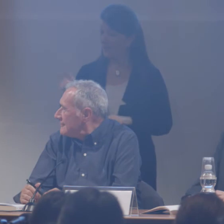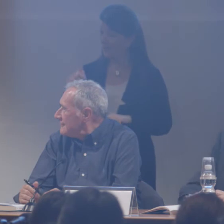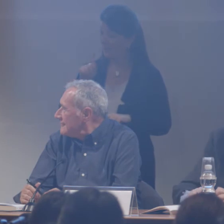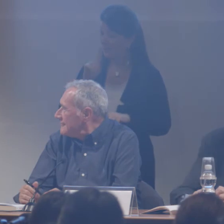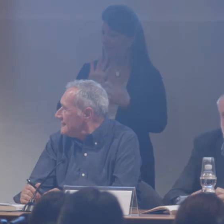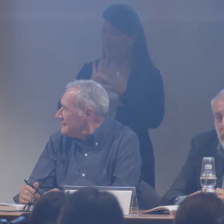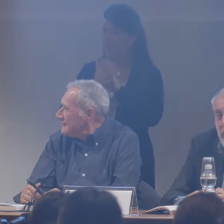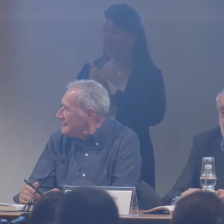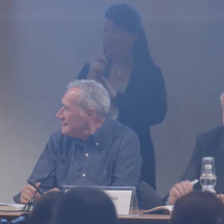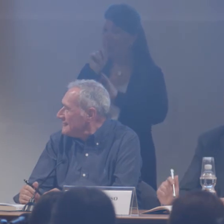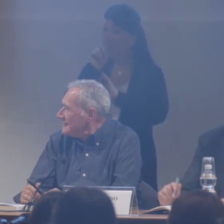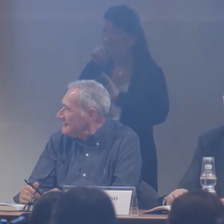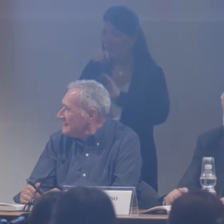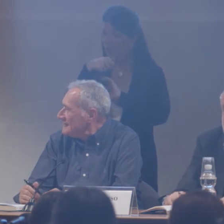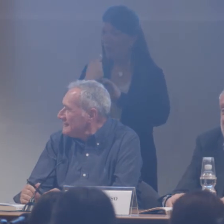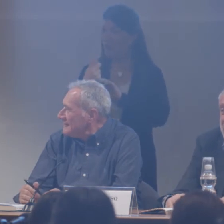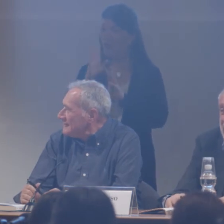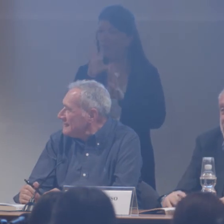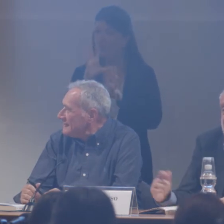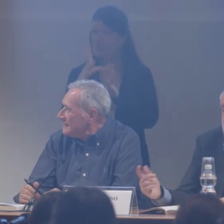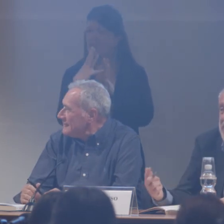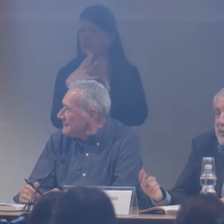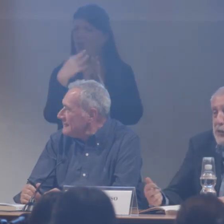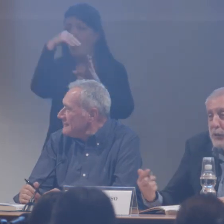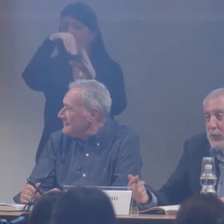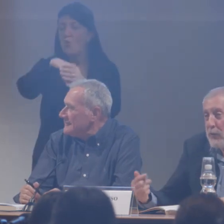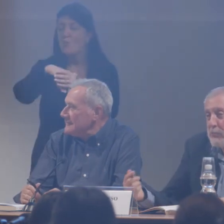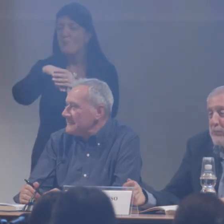da questo fenomeno, perché io